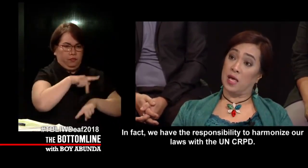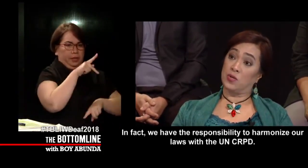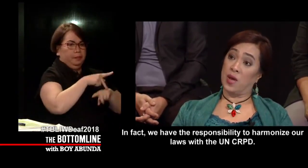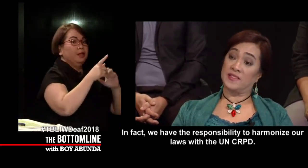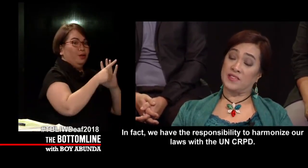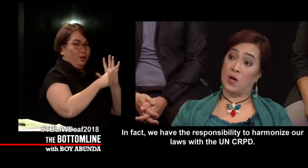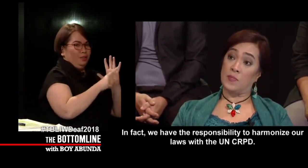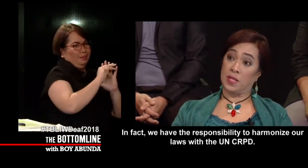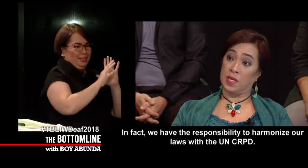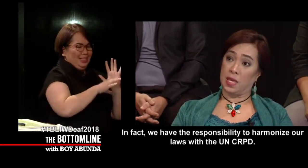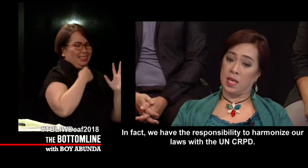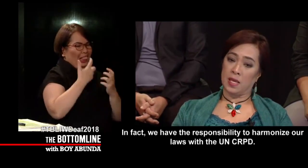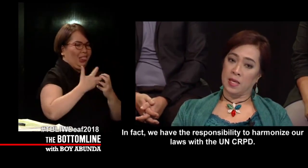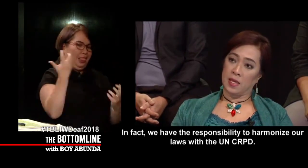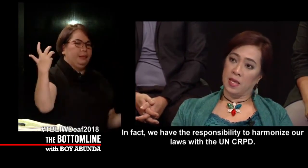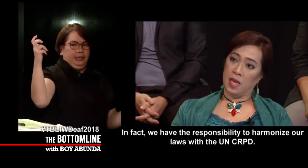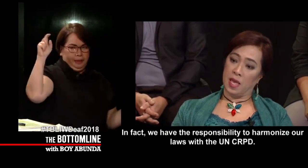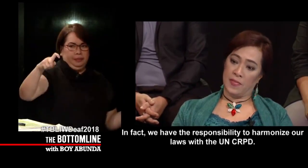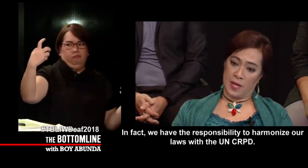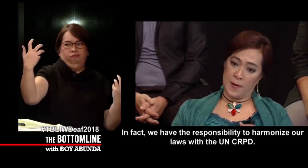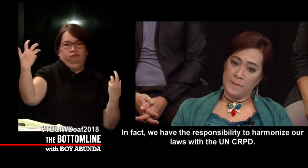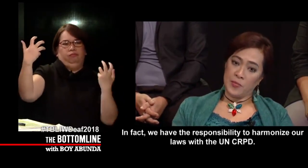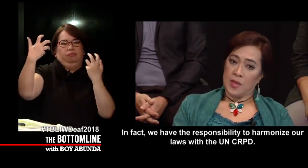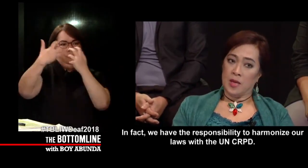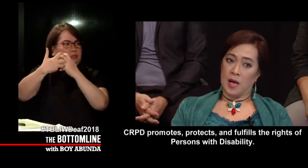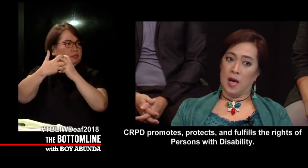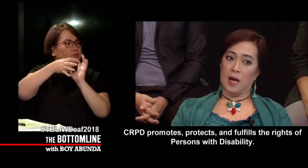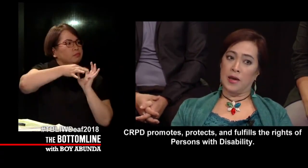with the UNCRPD. And